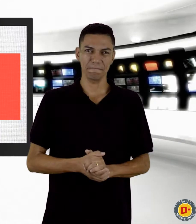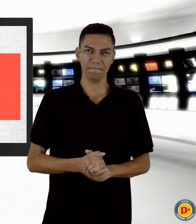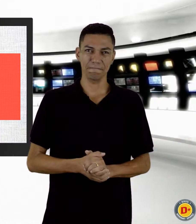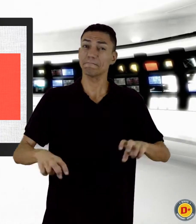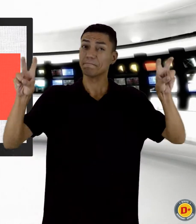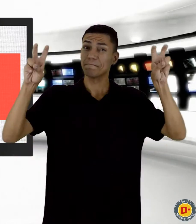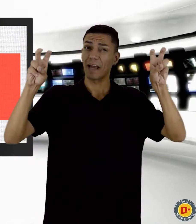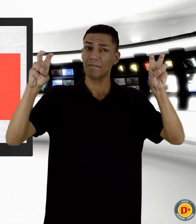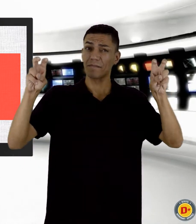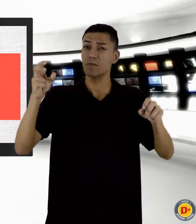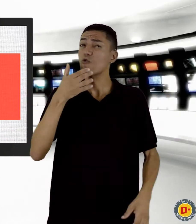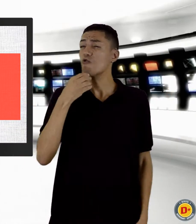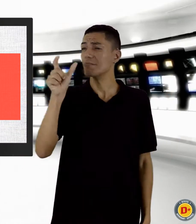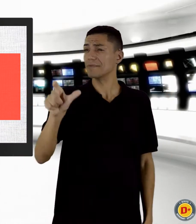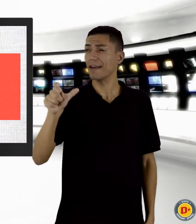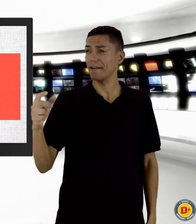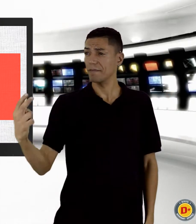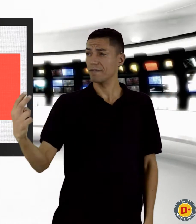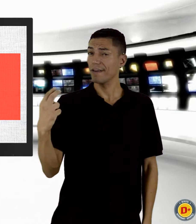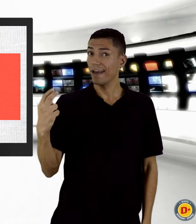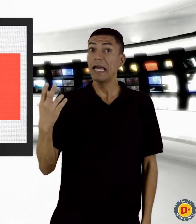Sempre fui a amiga, nunca a amante.